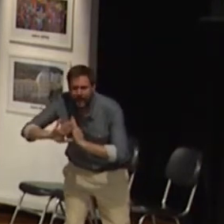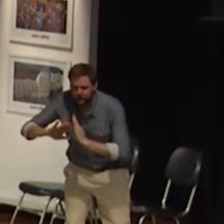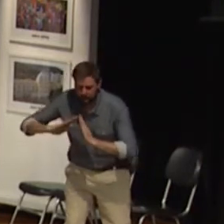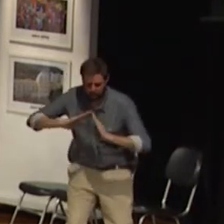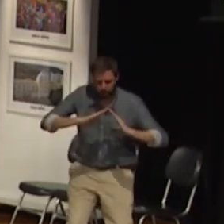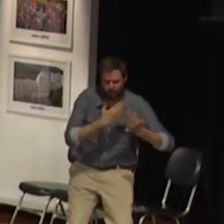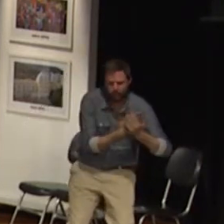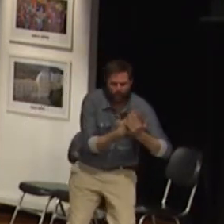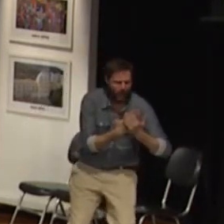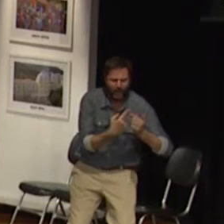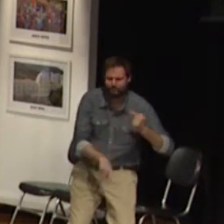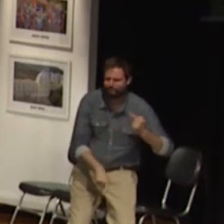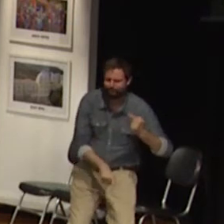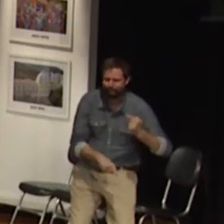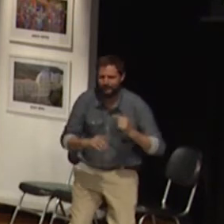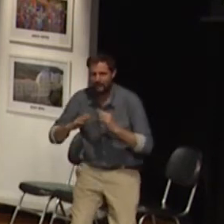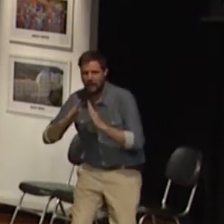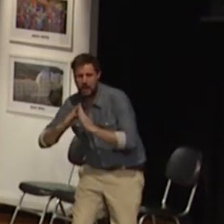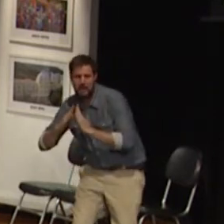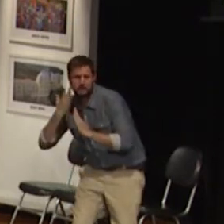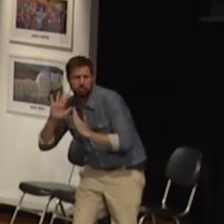combinar, mas essa escola